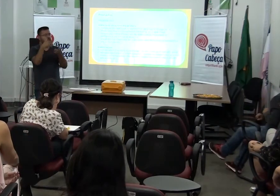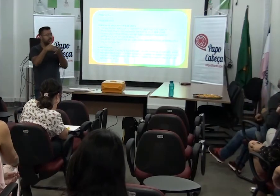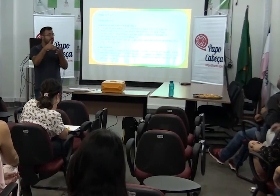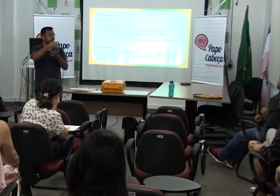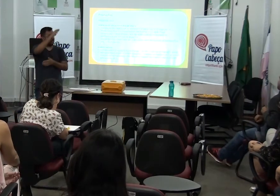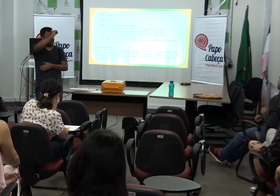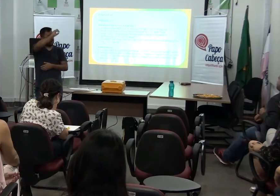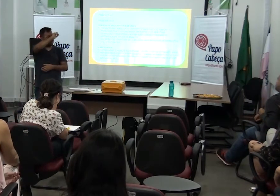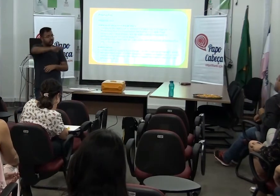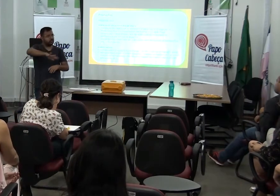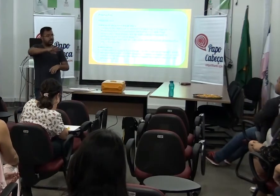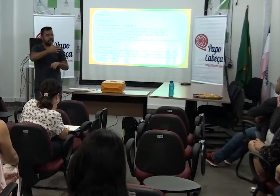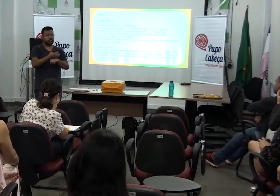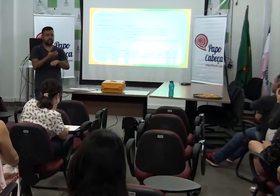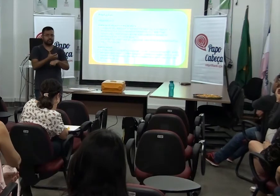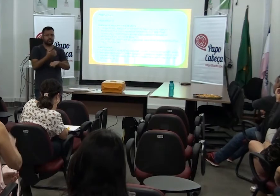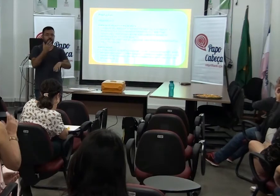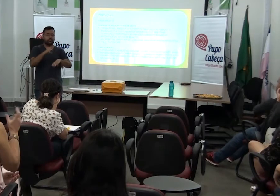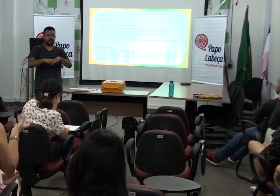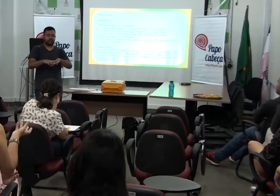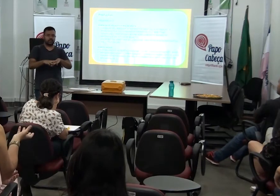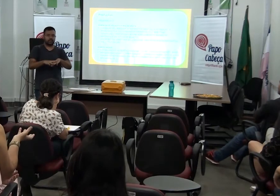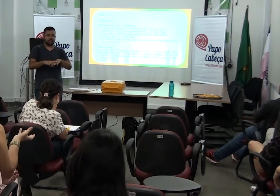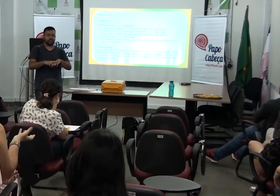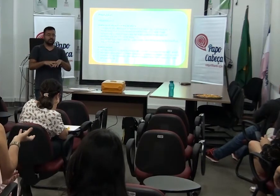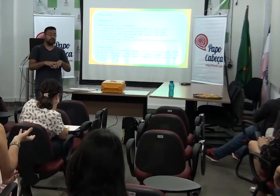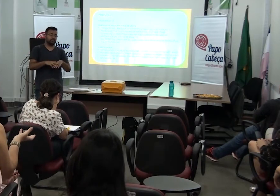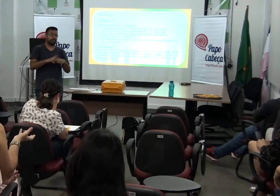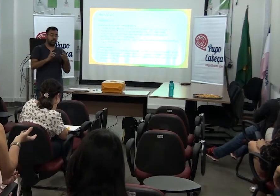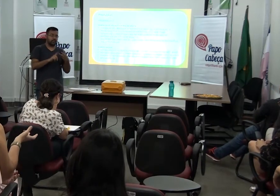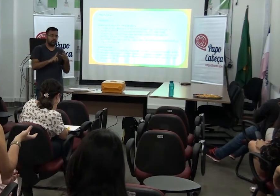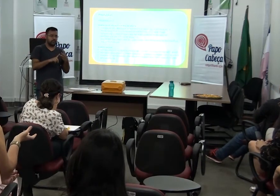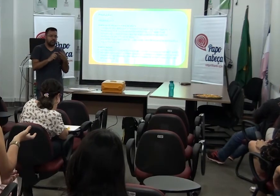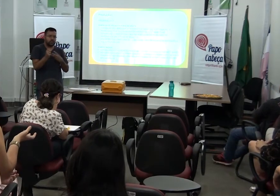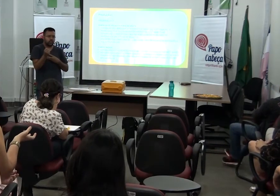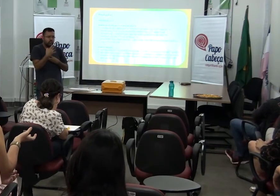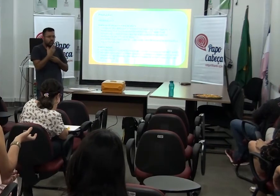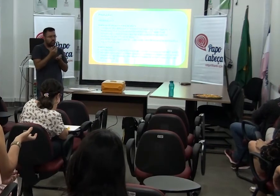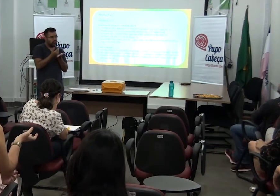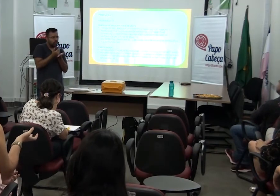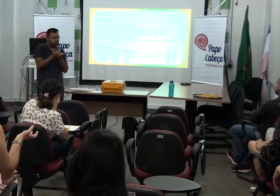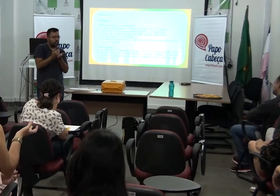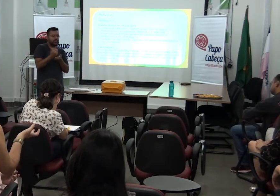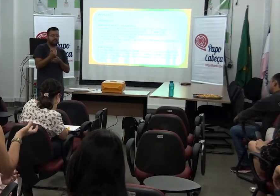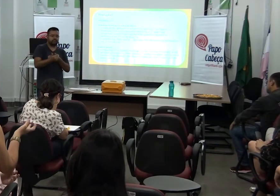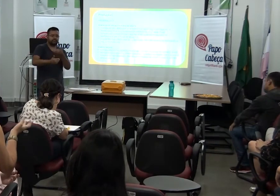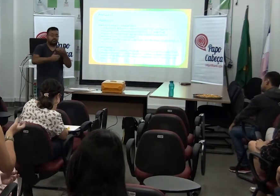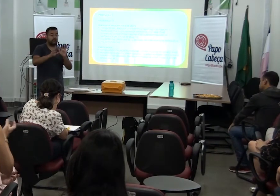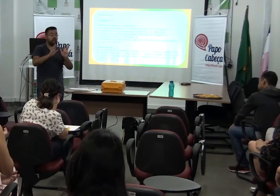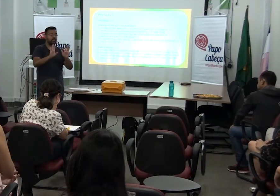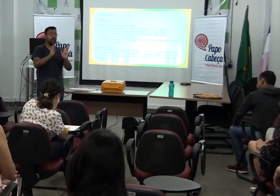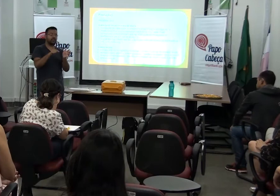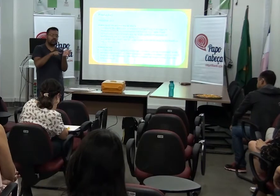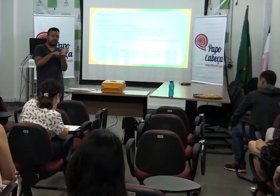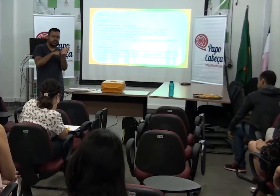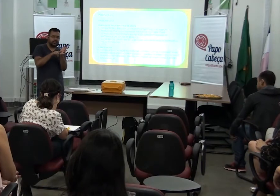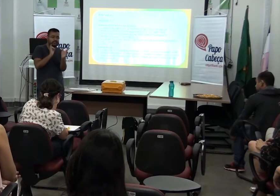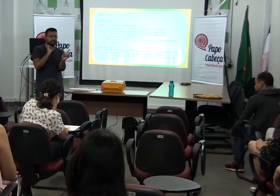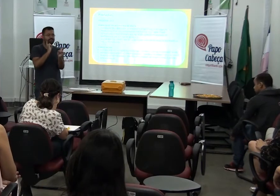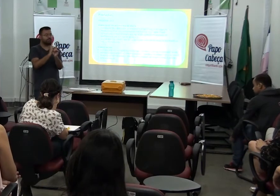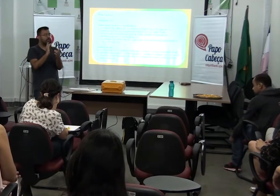na matemática. Ainda estamos em estágios iniciais, mas já vimos alguns